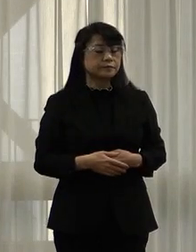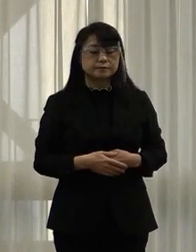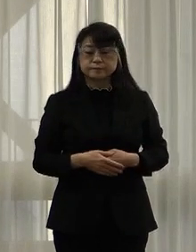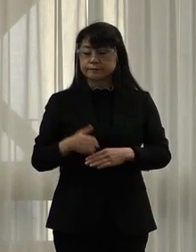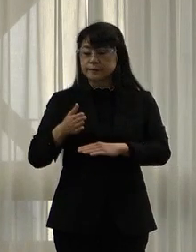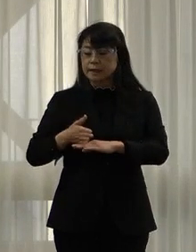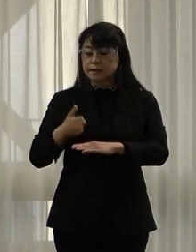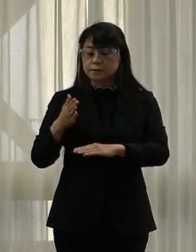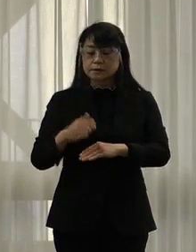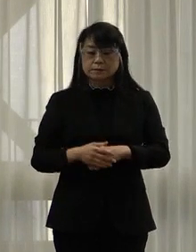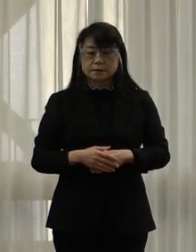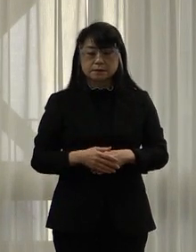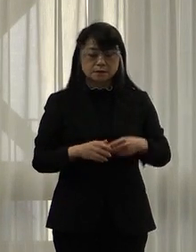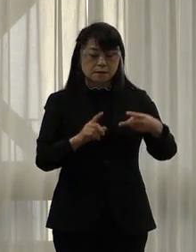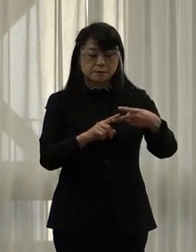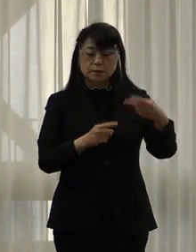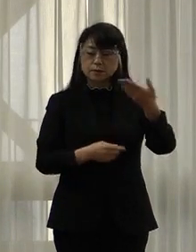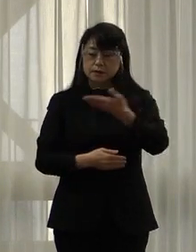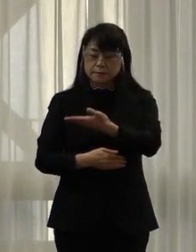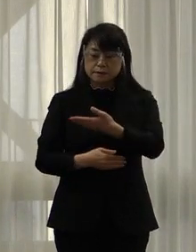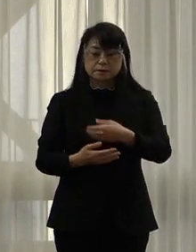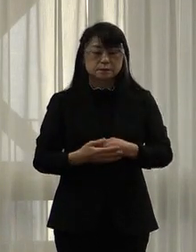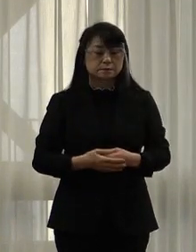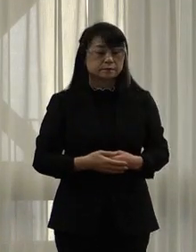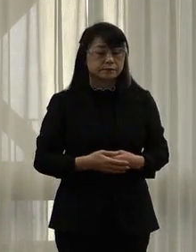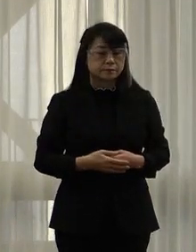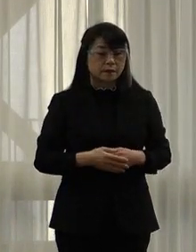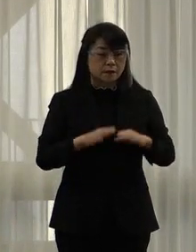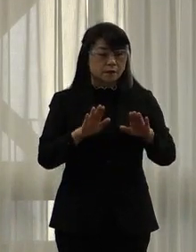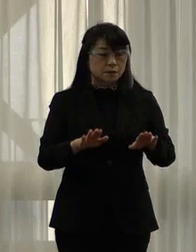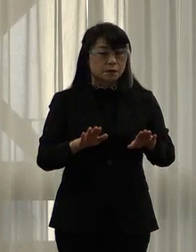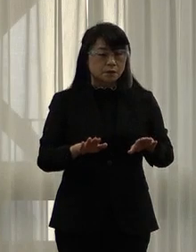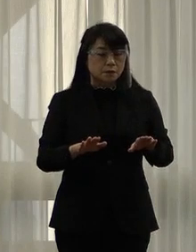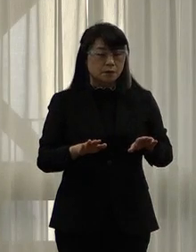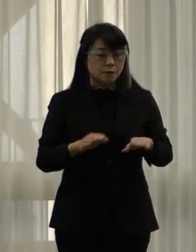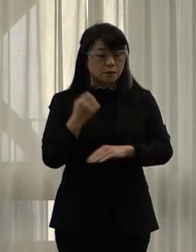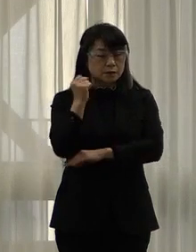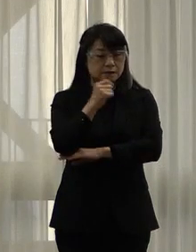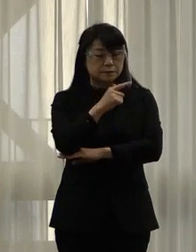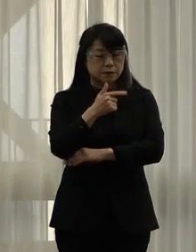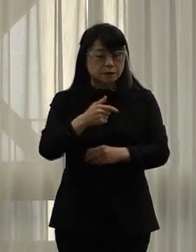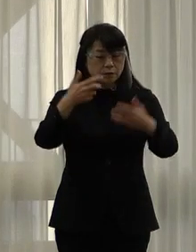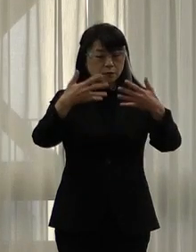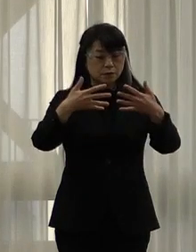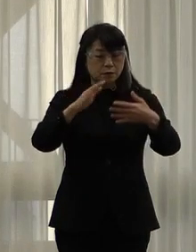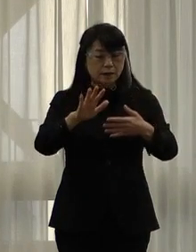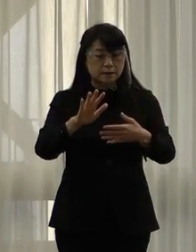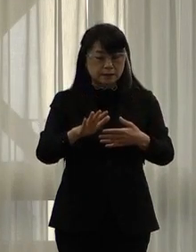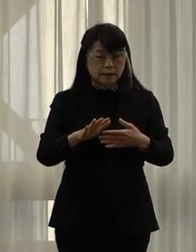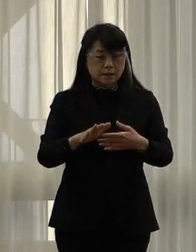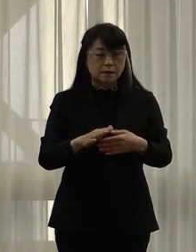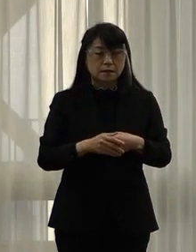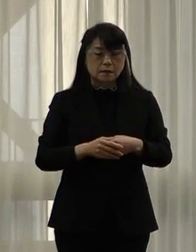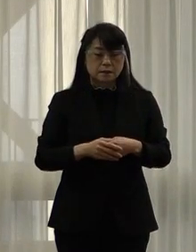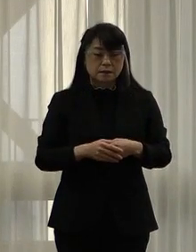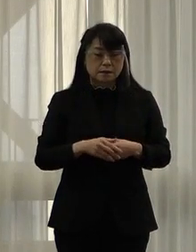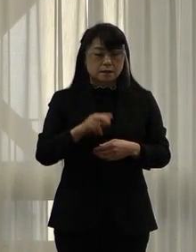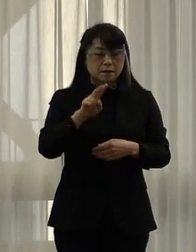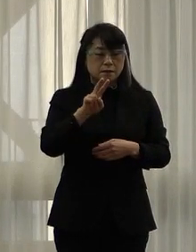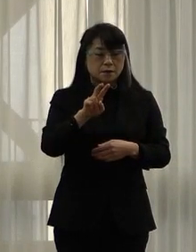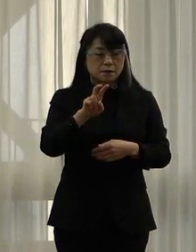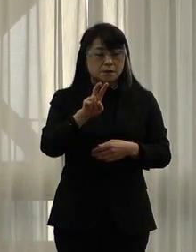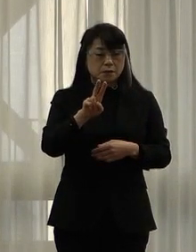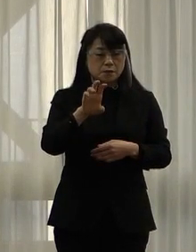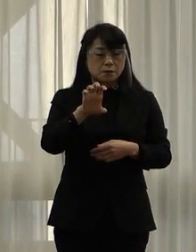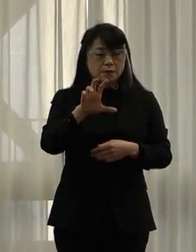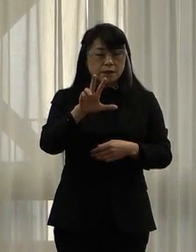ありがとうございます。もう一点、お聞かせください。本日一部、新聞報道で出ていました、ウェルビーイング使用に関する、